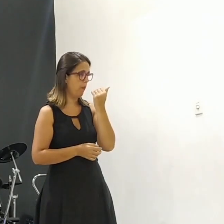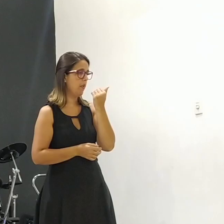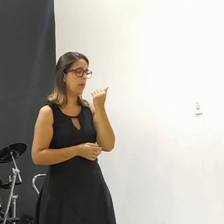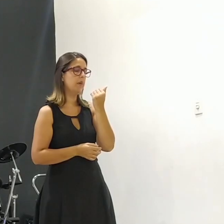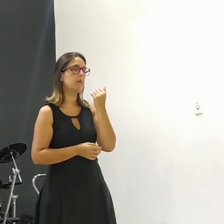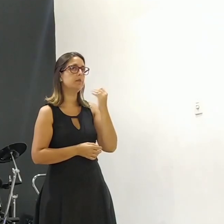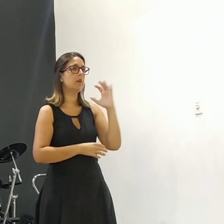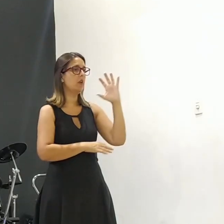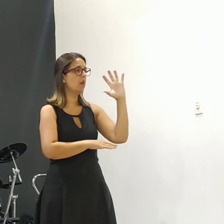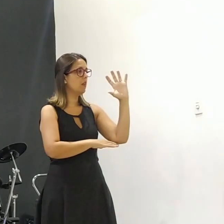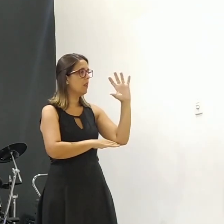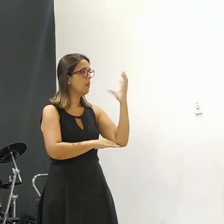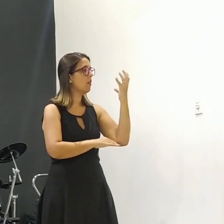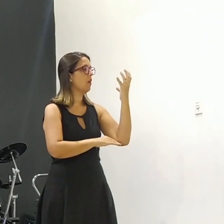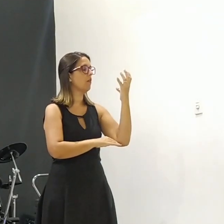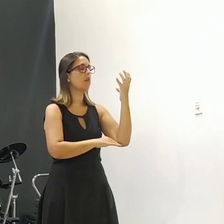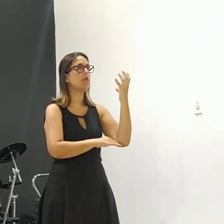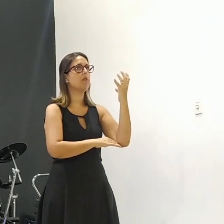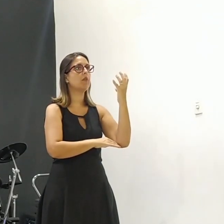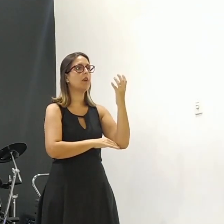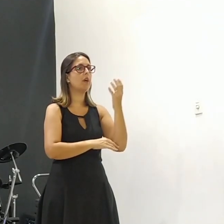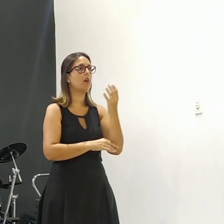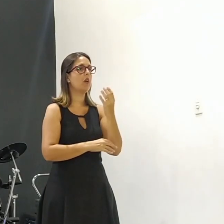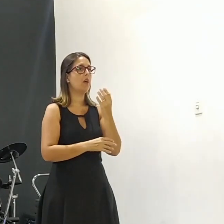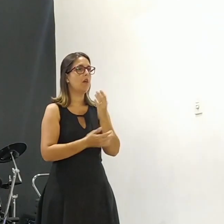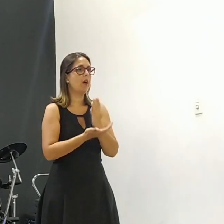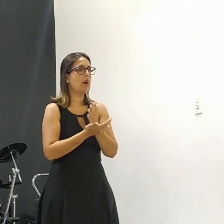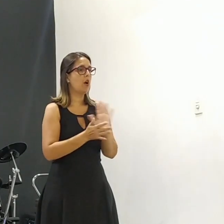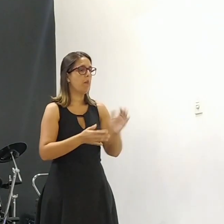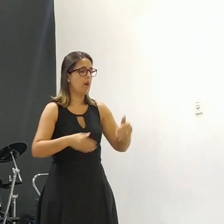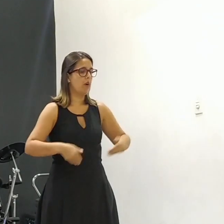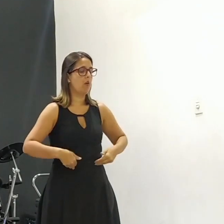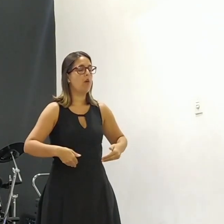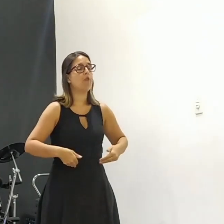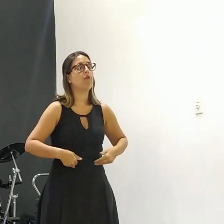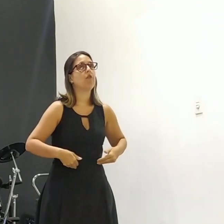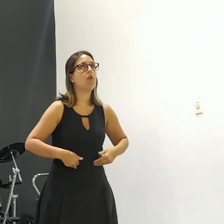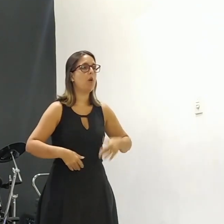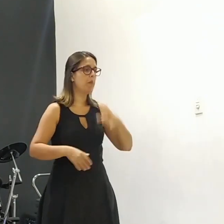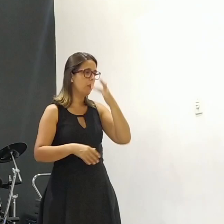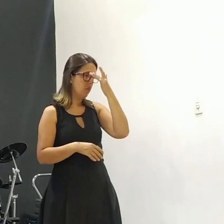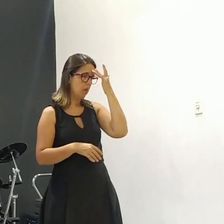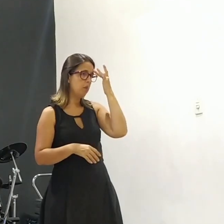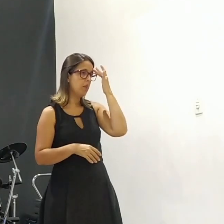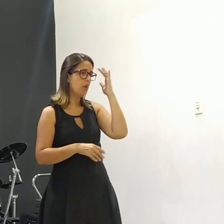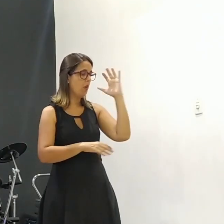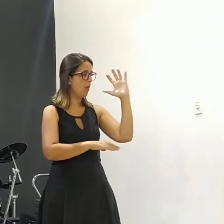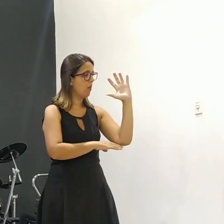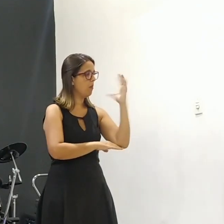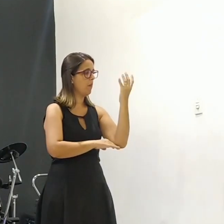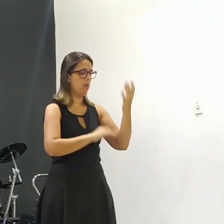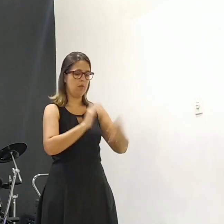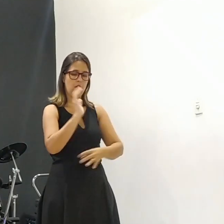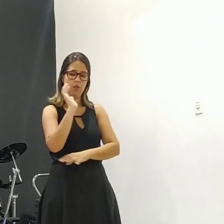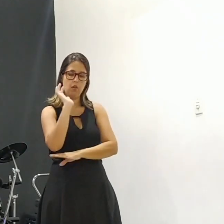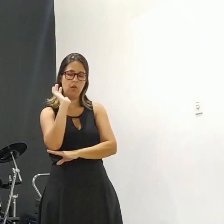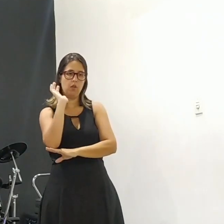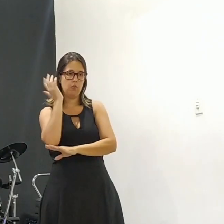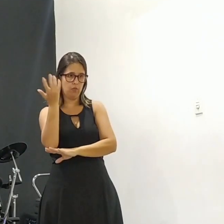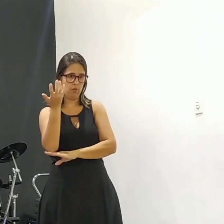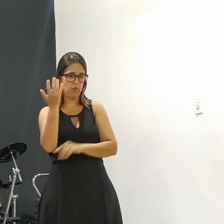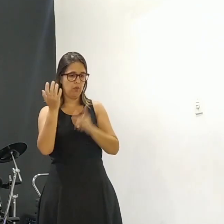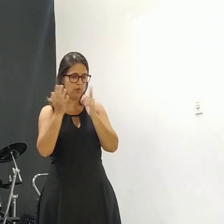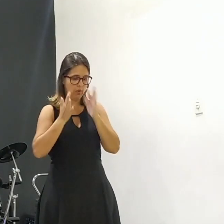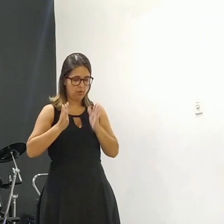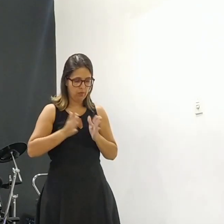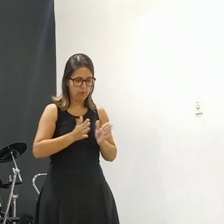essas árvores vão matar a fome dos famintos. Amém? Essas árvores que estão plantadas de um lado e do